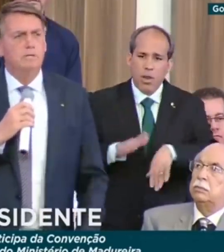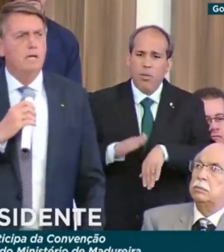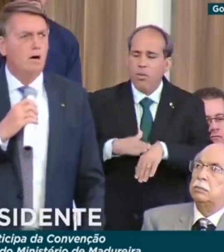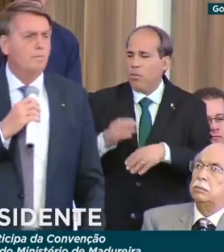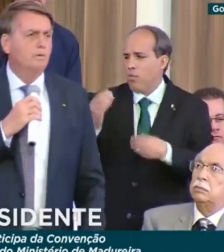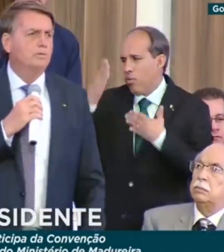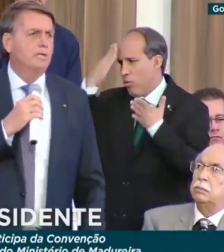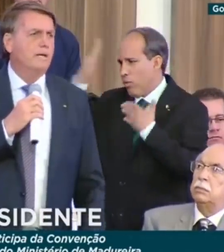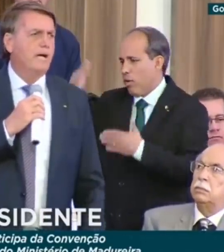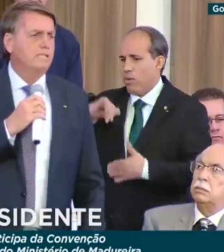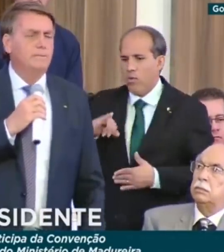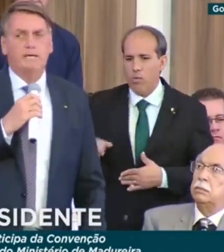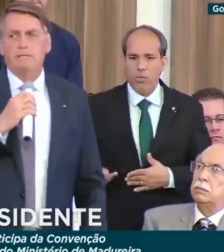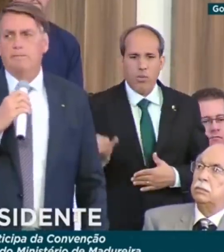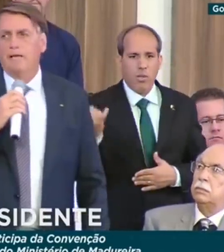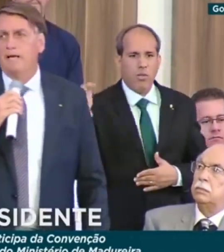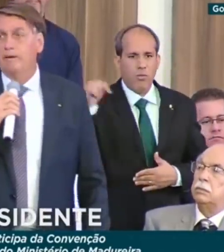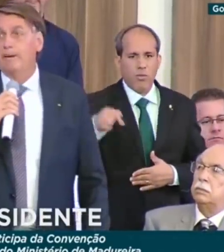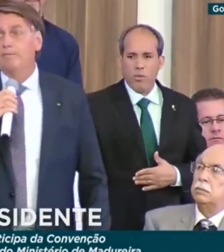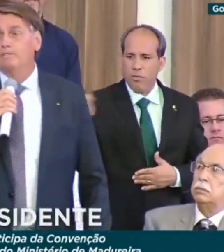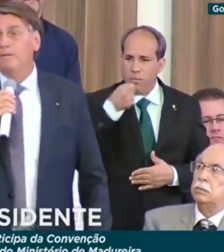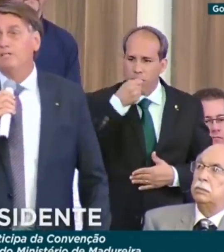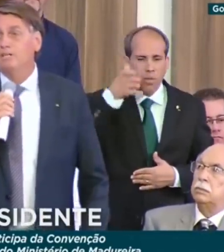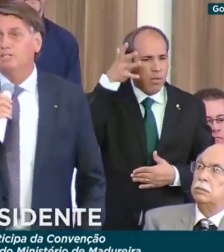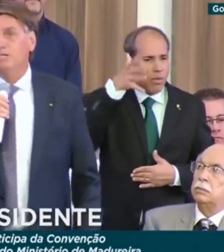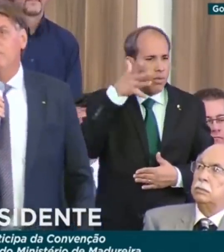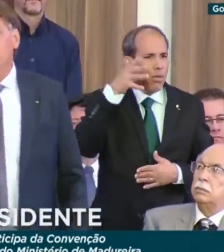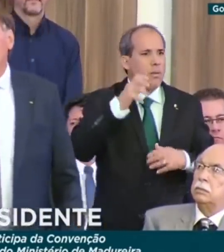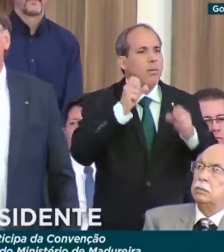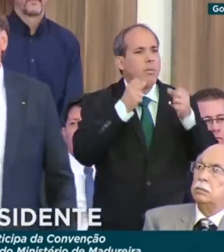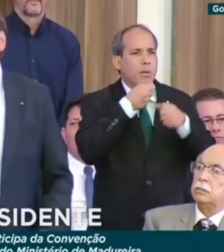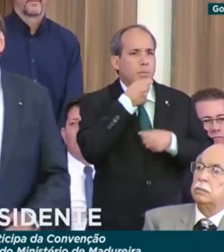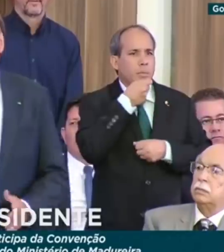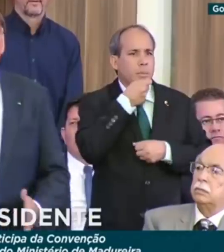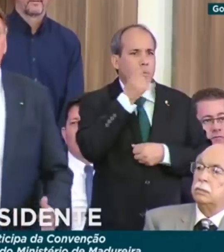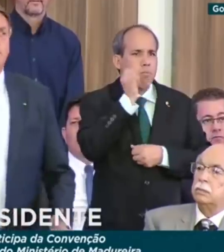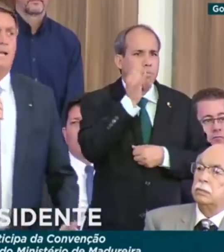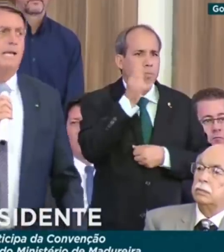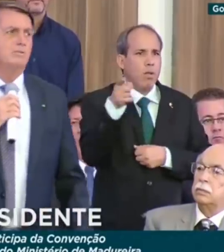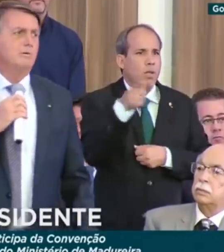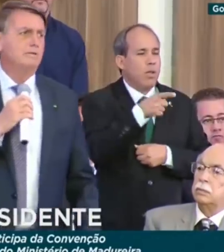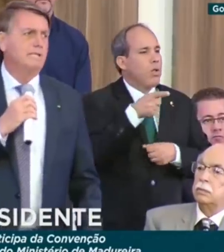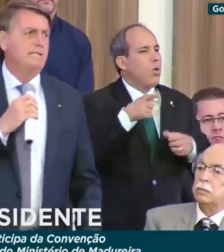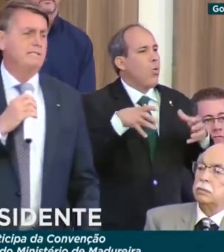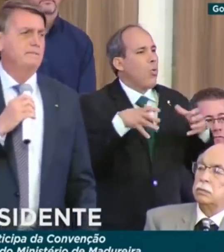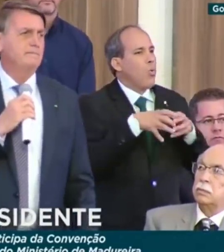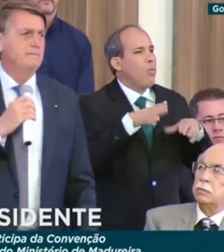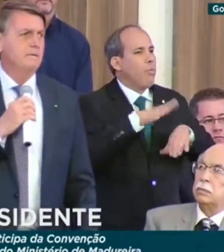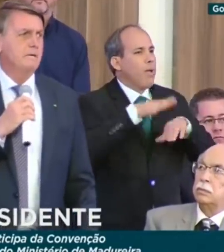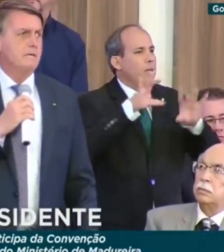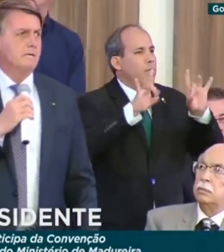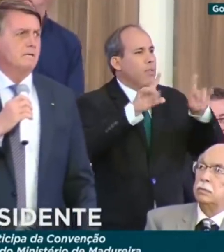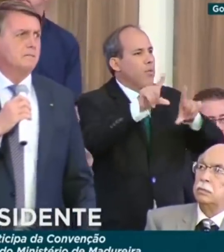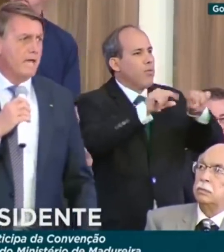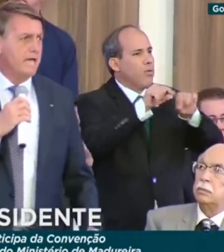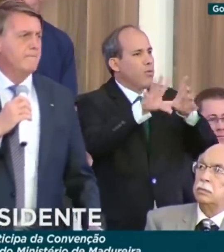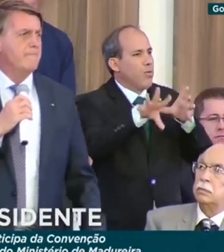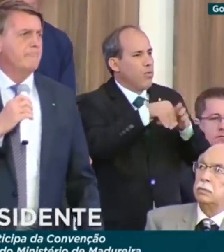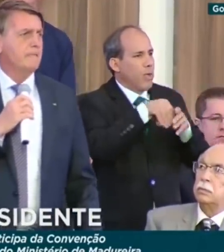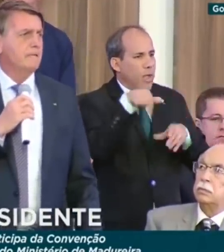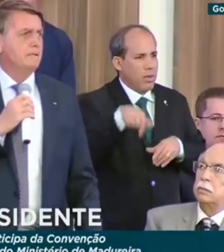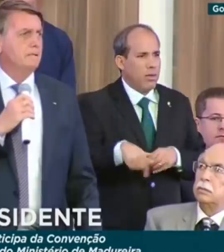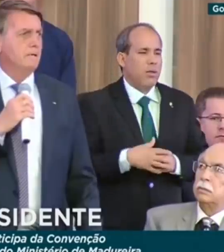agradeço a oportunidade de ter me dado a palavra para poder me dirigir a um público tão seleto como vocês, que